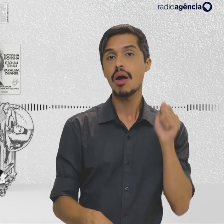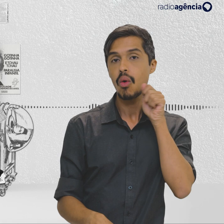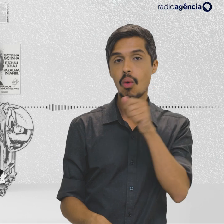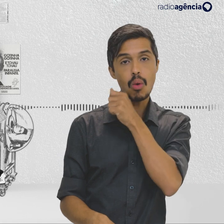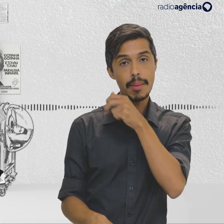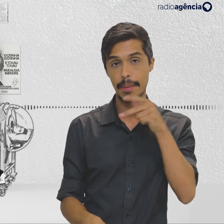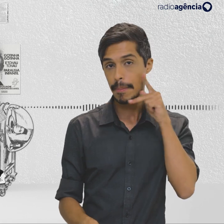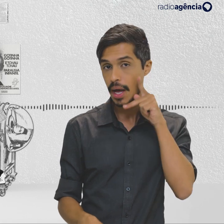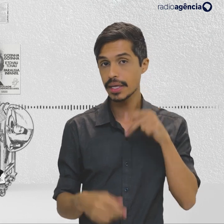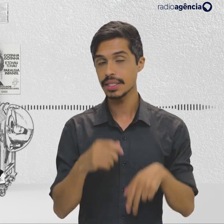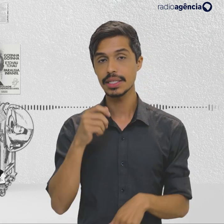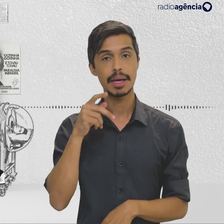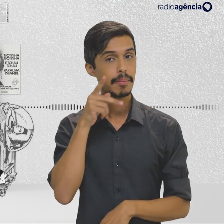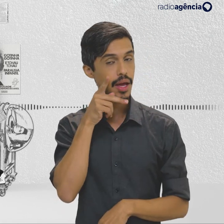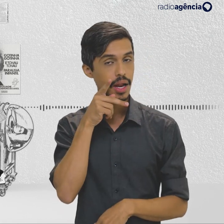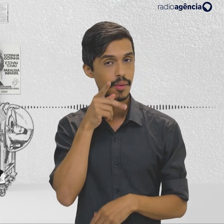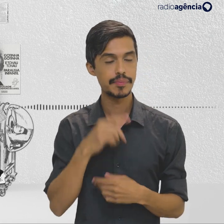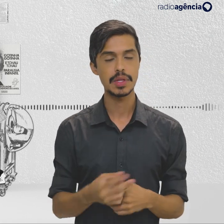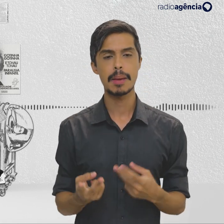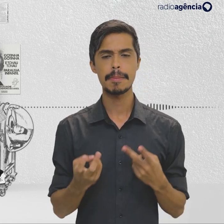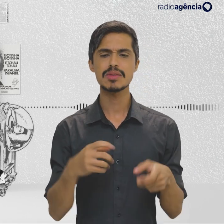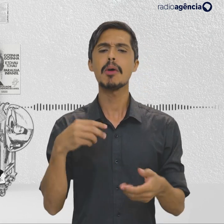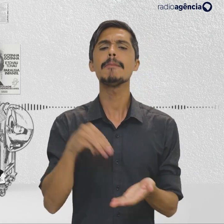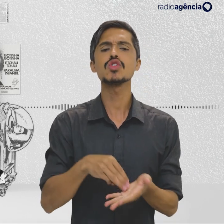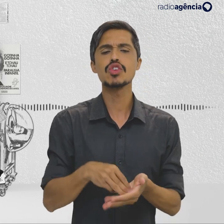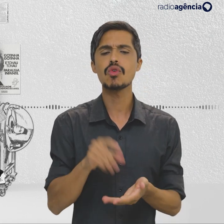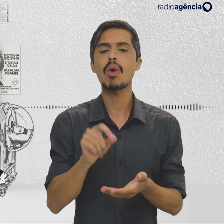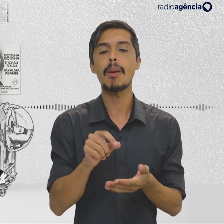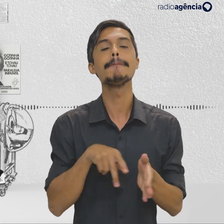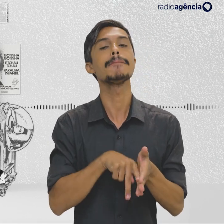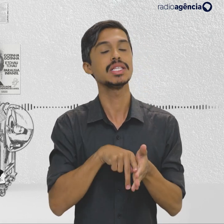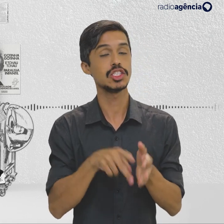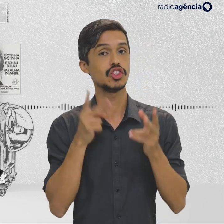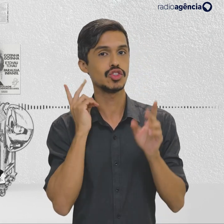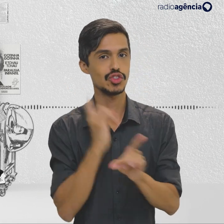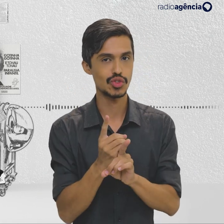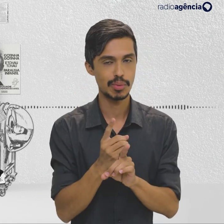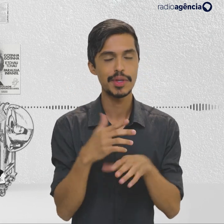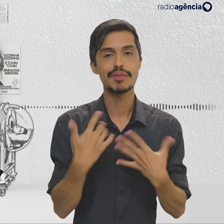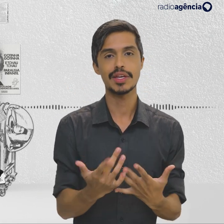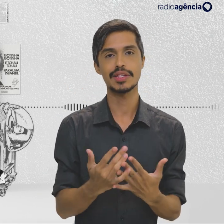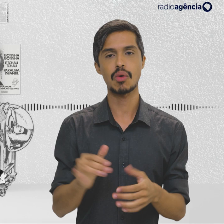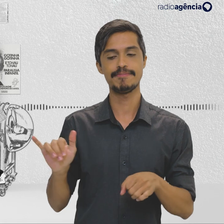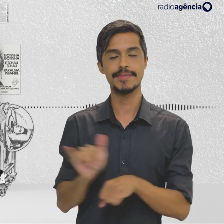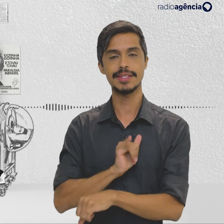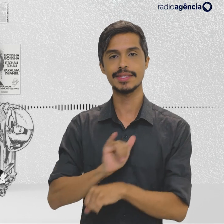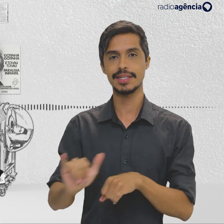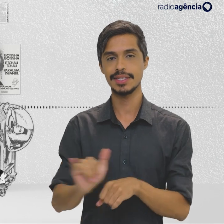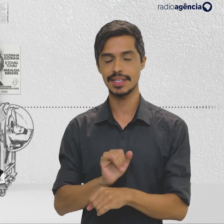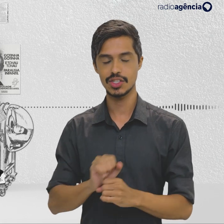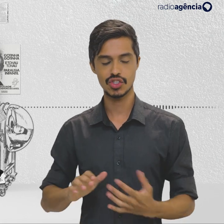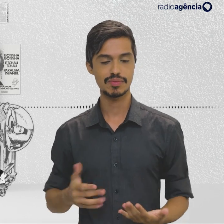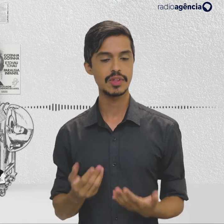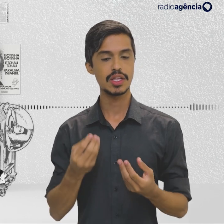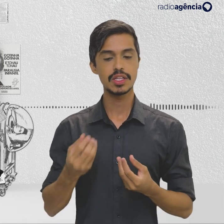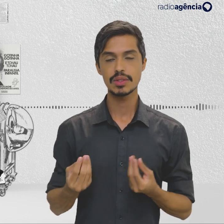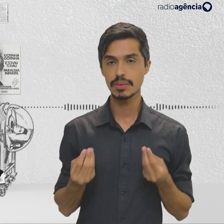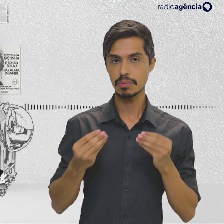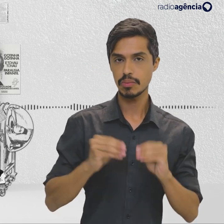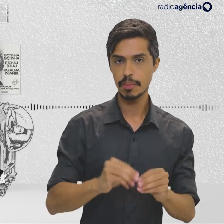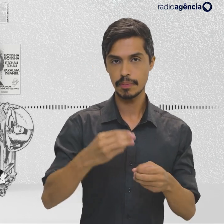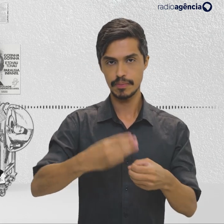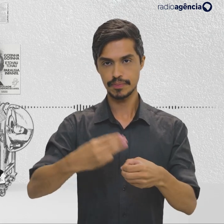a Paraíba diagnosticou as causas dessa baixa vacinal e implementou medidas focadas na realidade